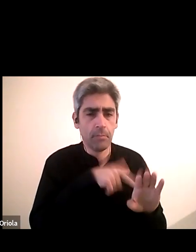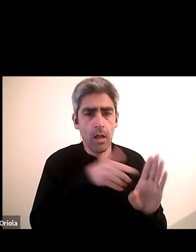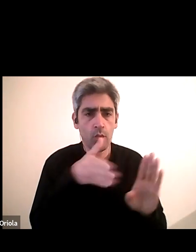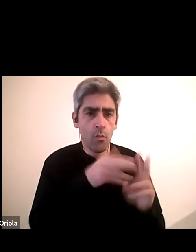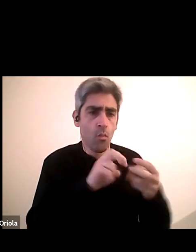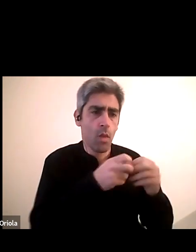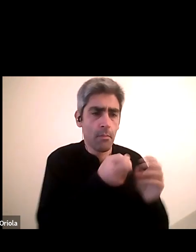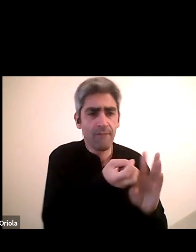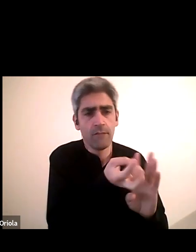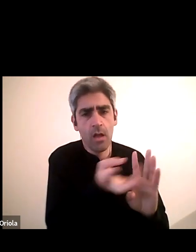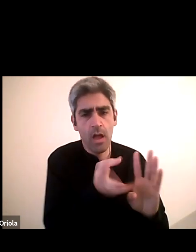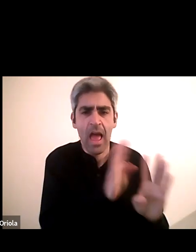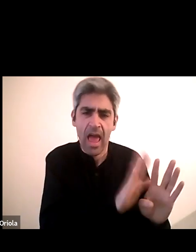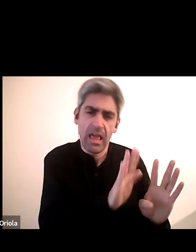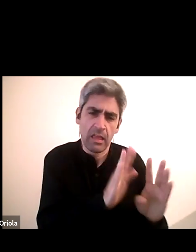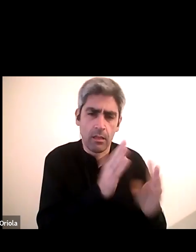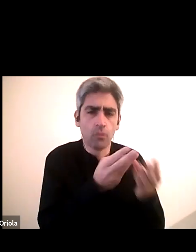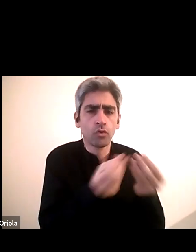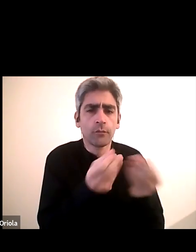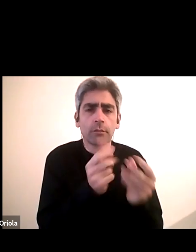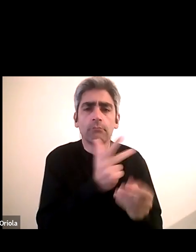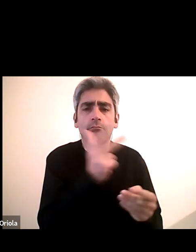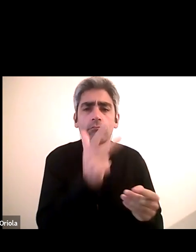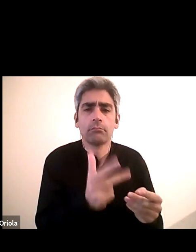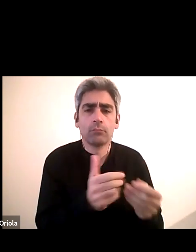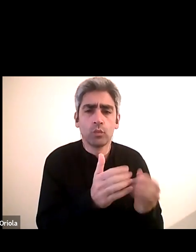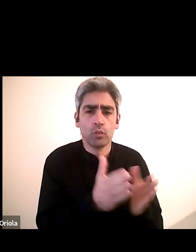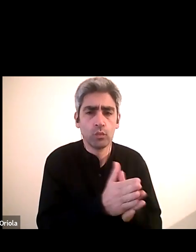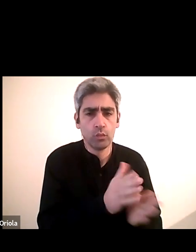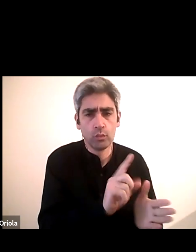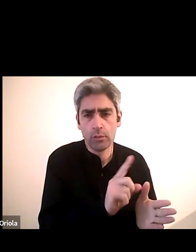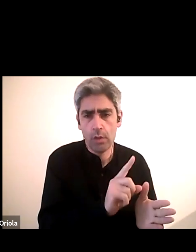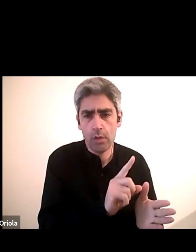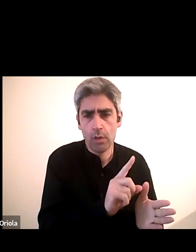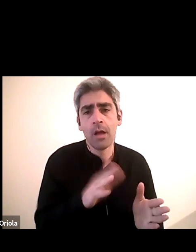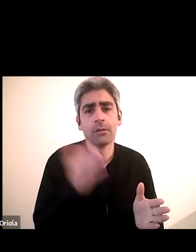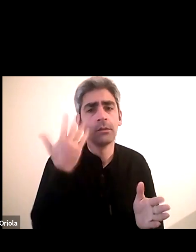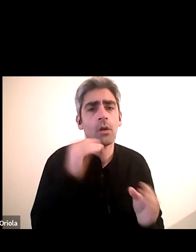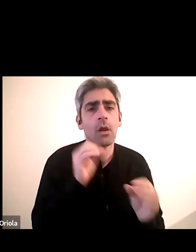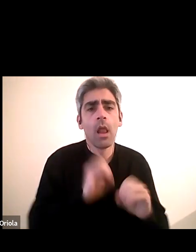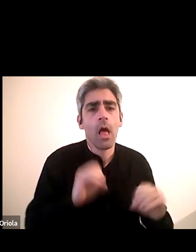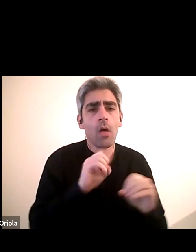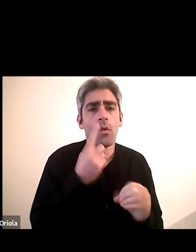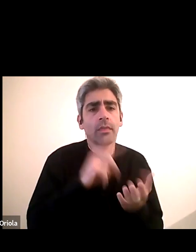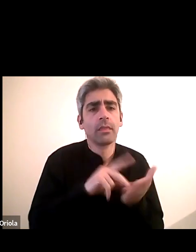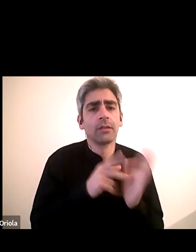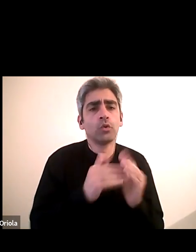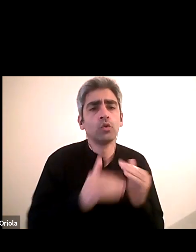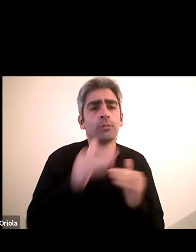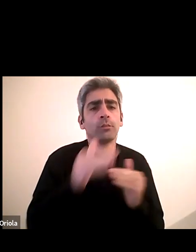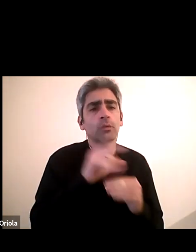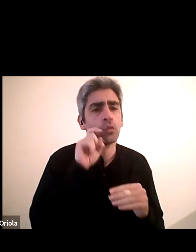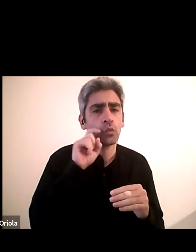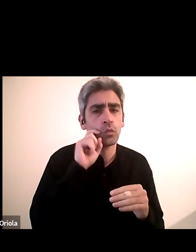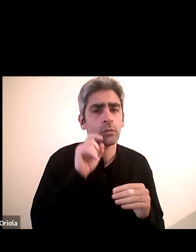problemas vários e ainda tem, mas passámos de não ter um único técnico superior de segurança